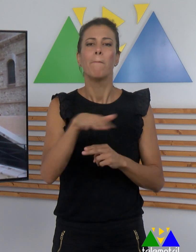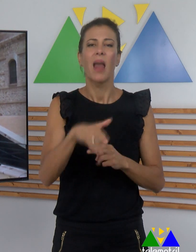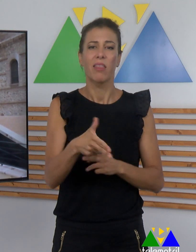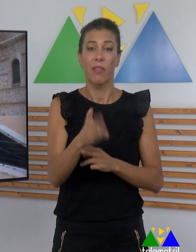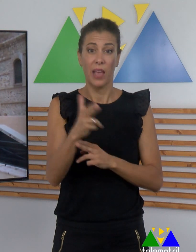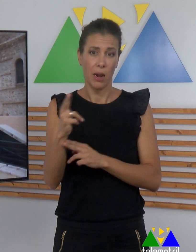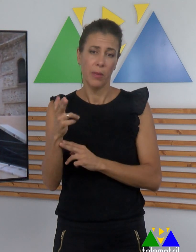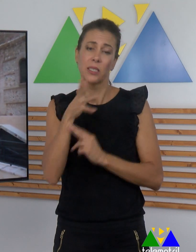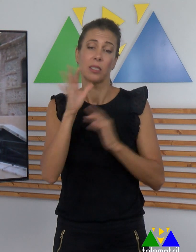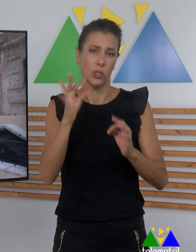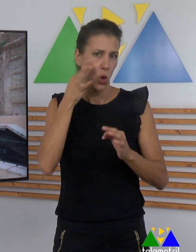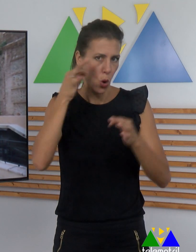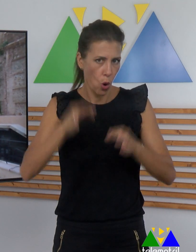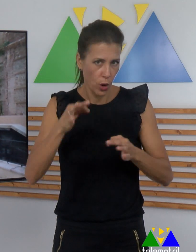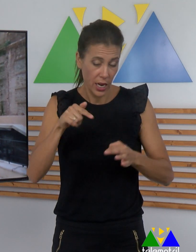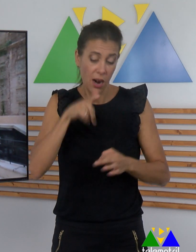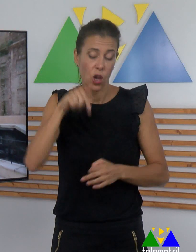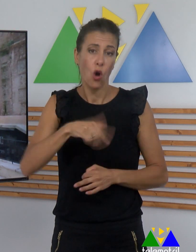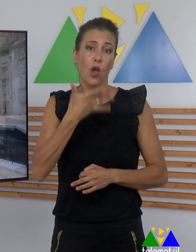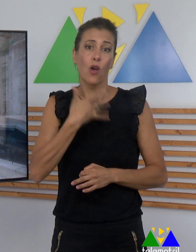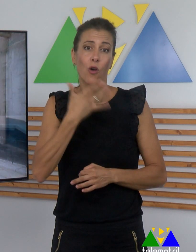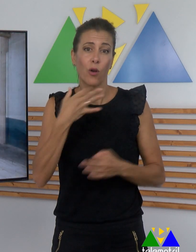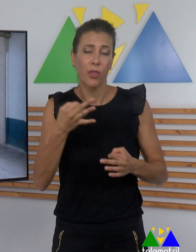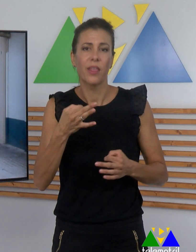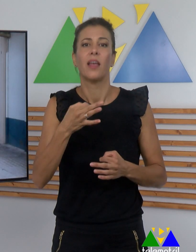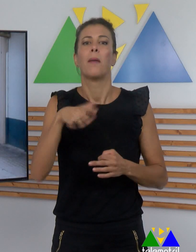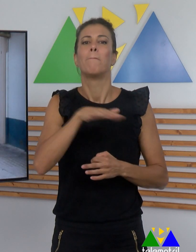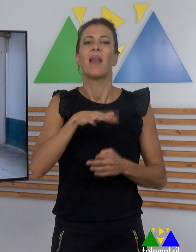es el nombre original de lo que hoy nosotros llamamos la Plaza de la Libertad.